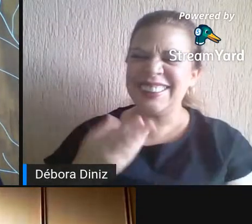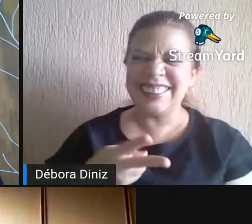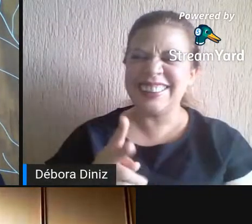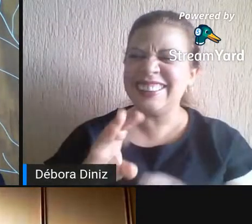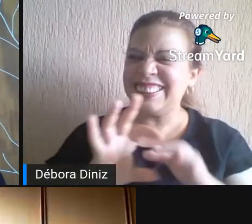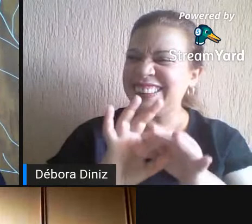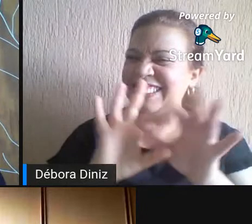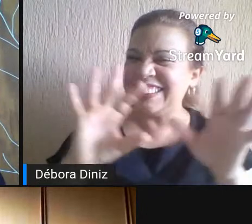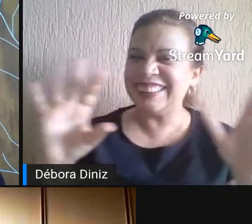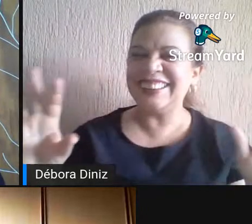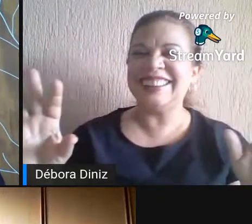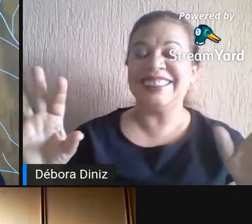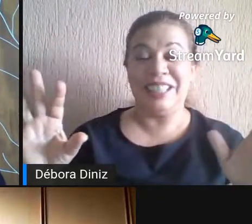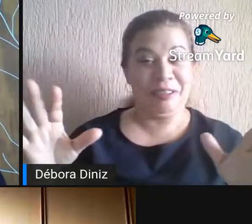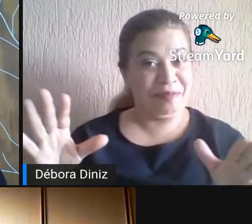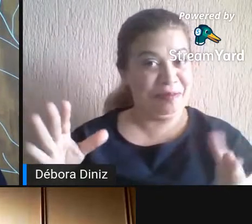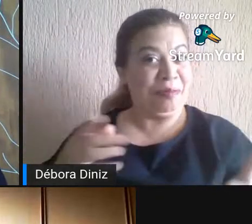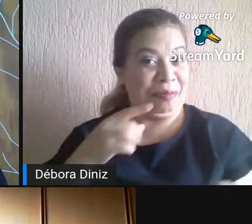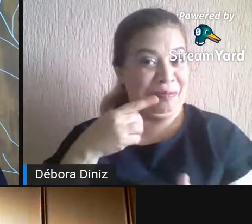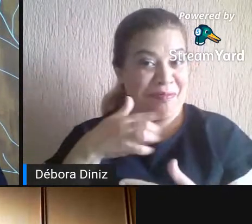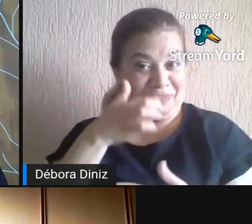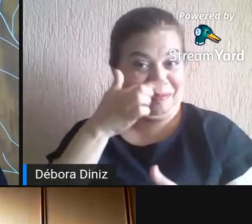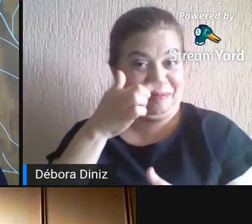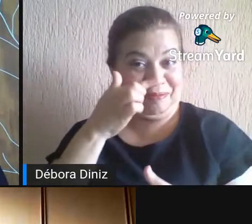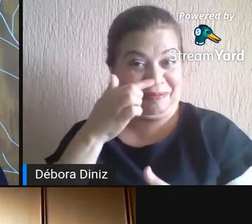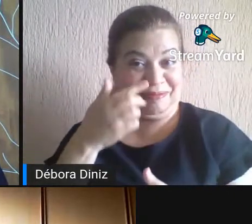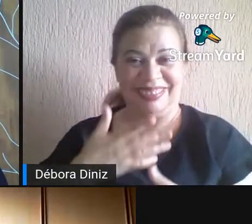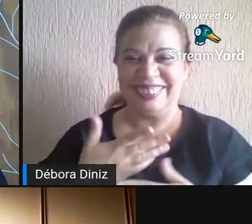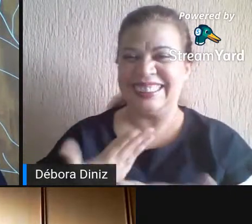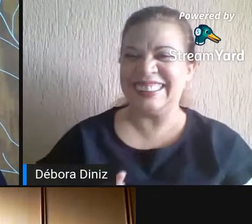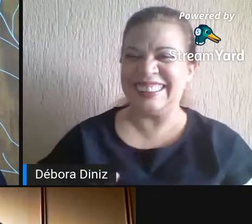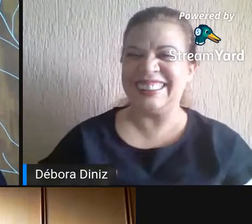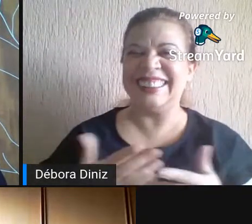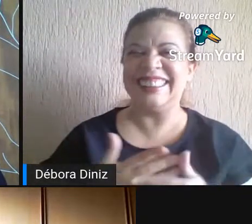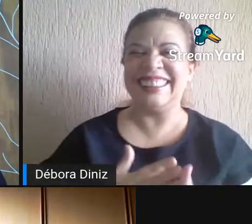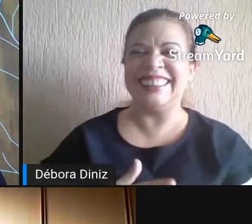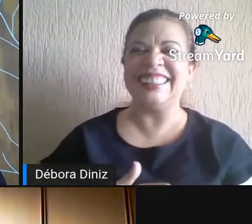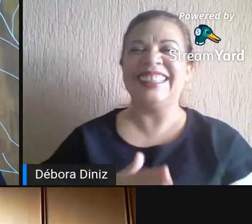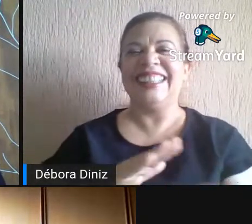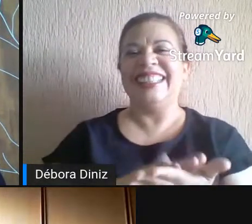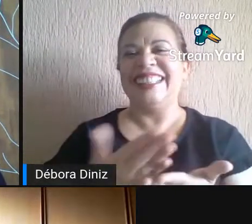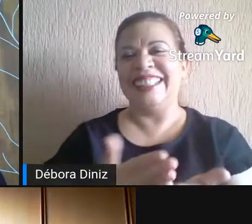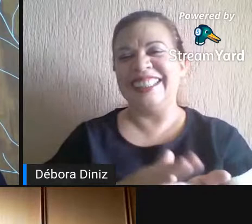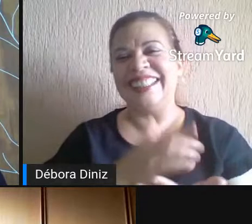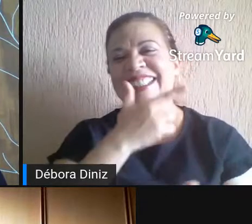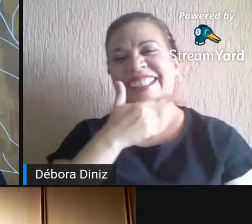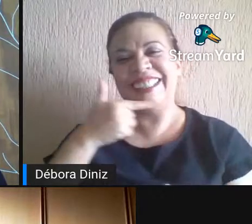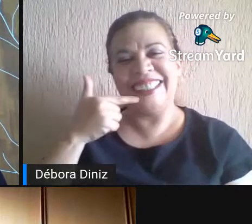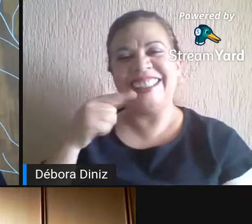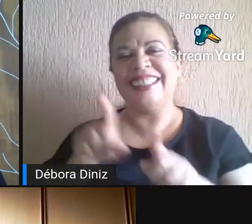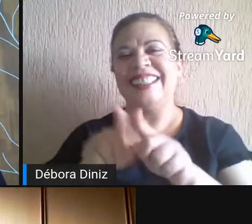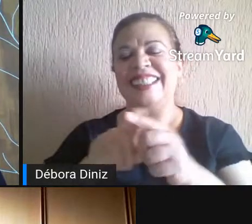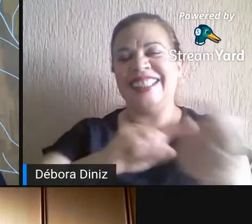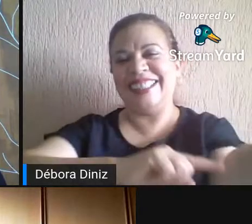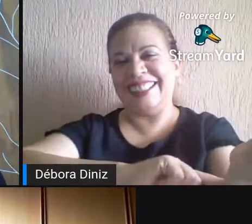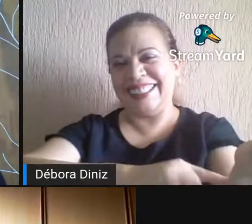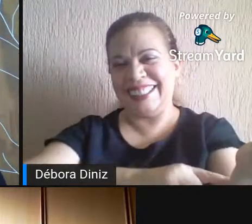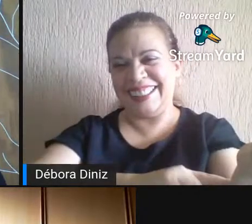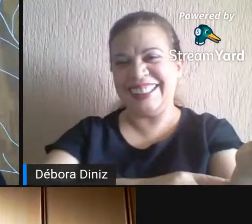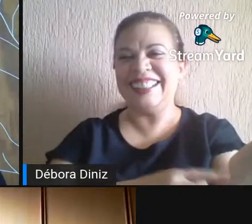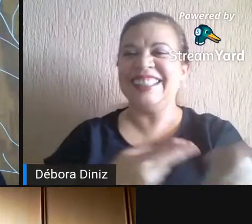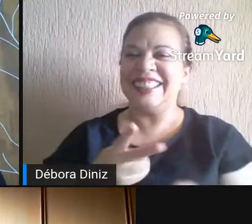disponível e elegante, simpático. As intérpretes Débora e Eliana, que estão